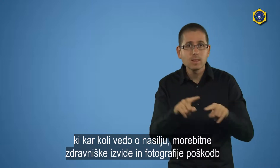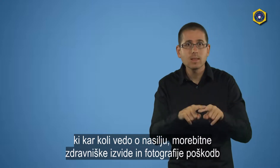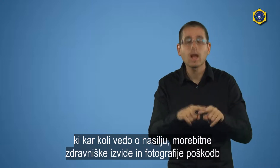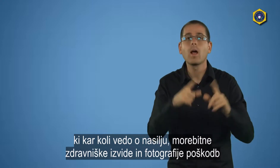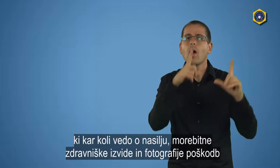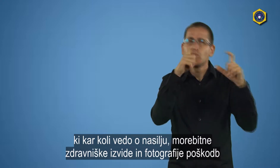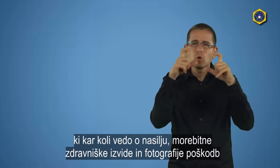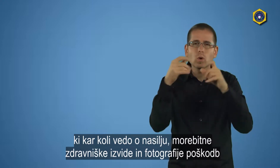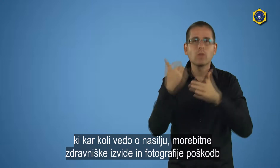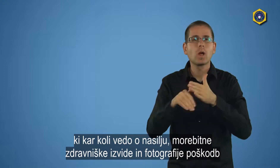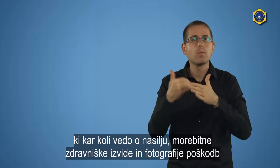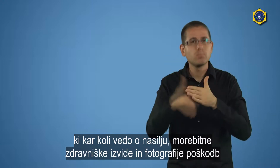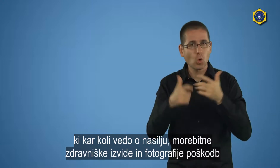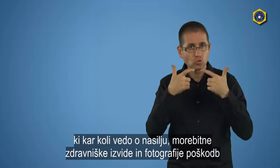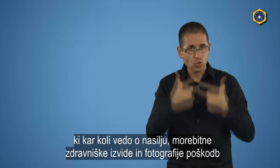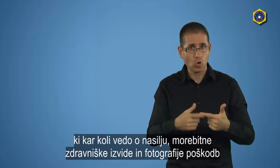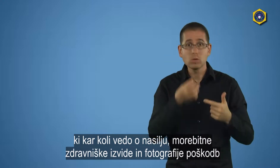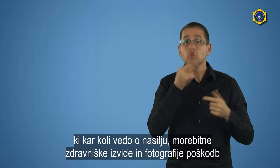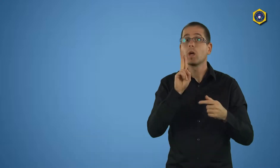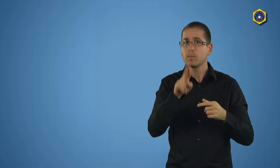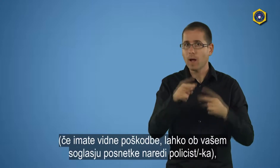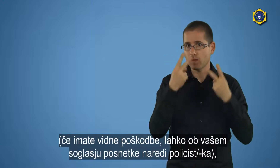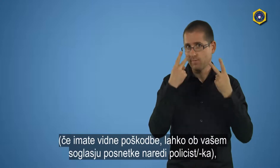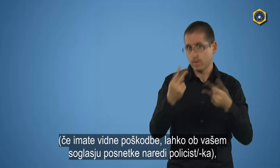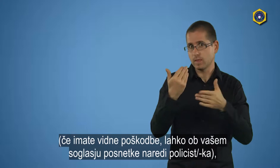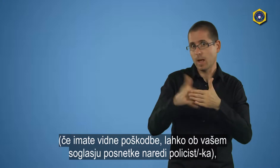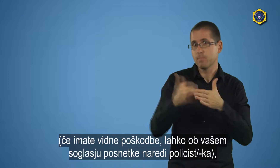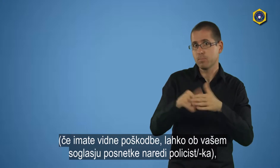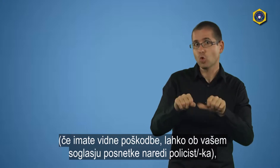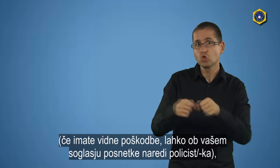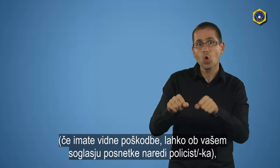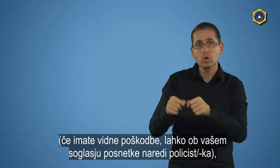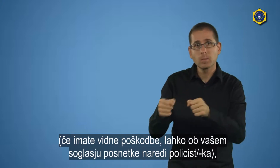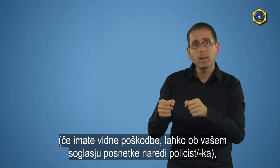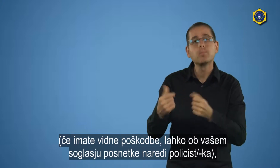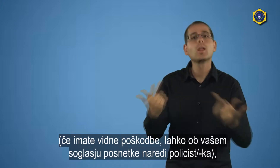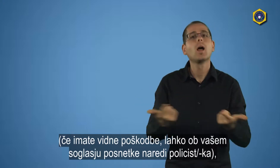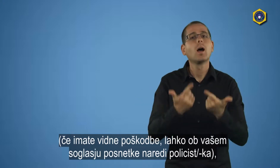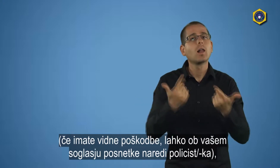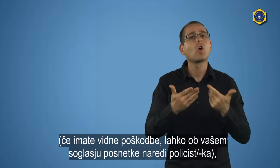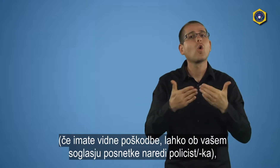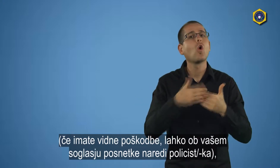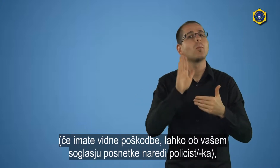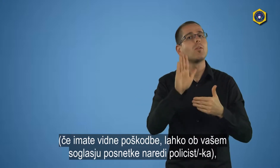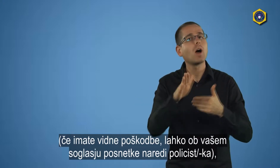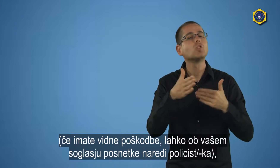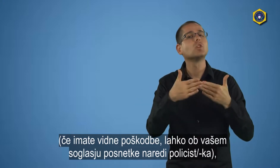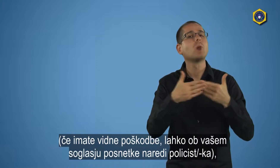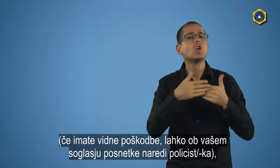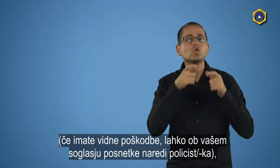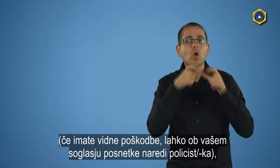imate vidne poškodbe, lahko ob vašem soglasju posnetke naredi policist oziroma policistka.